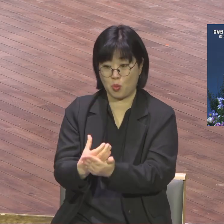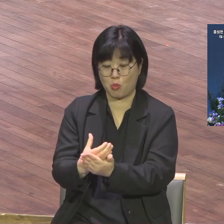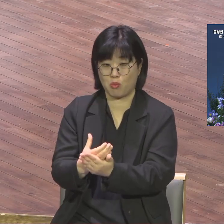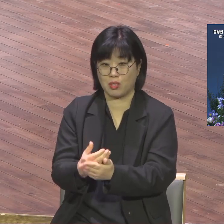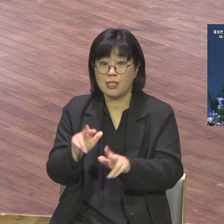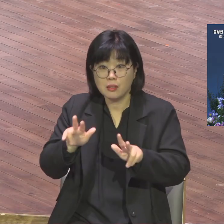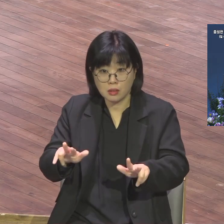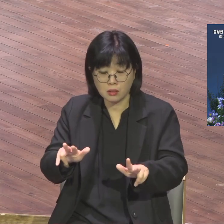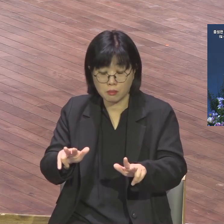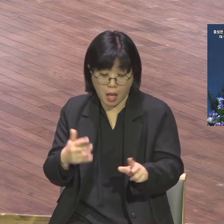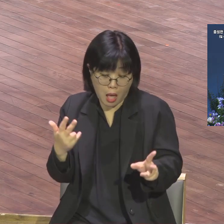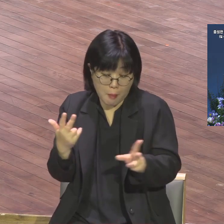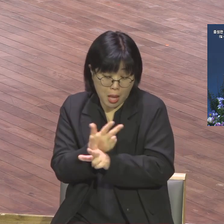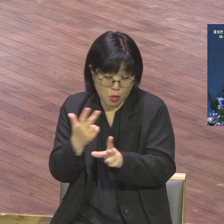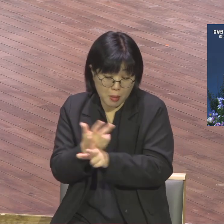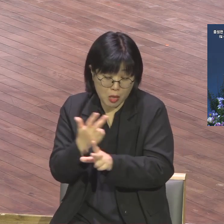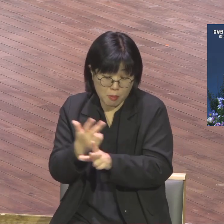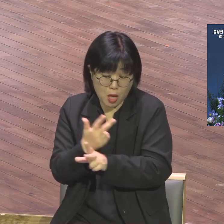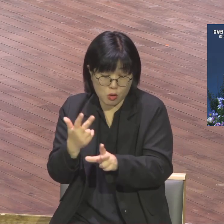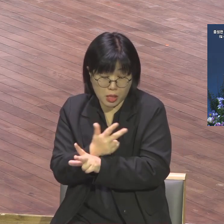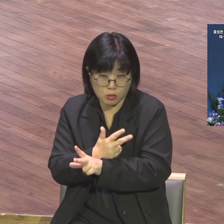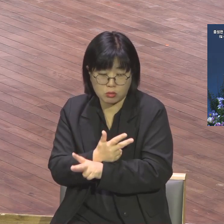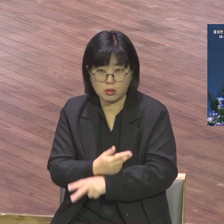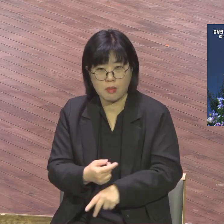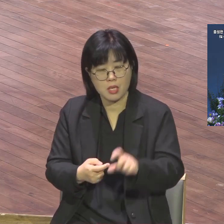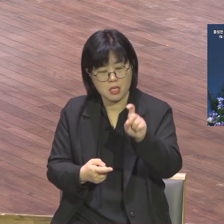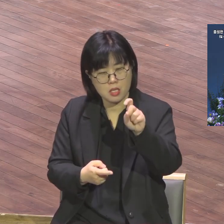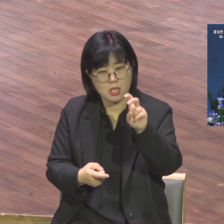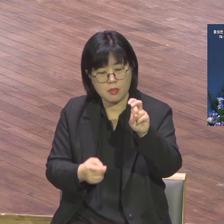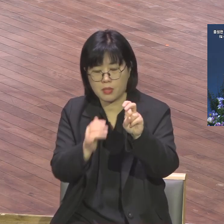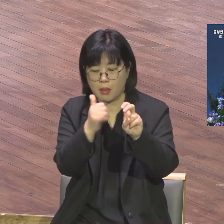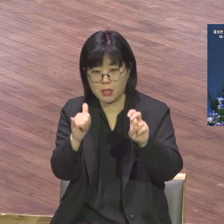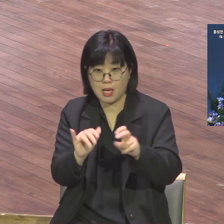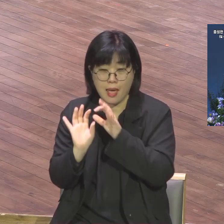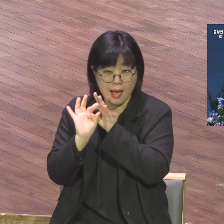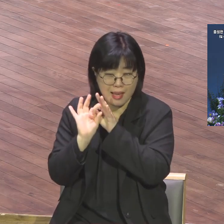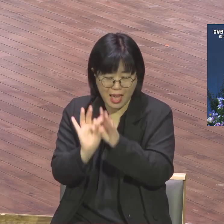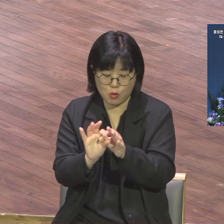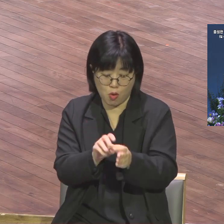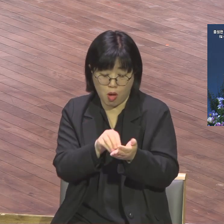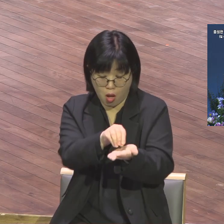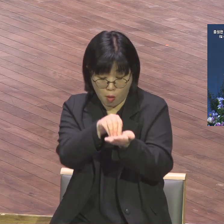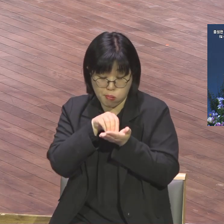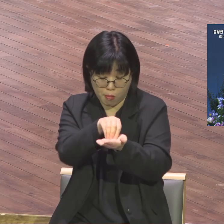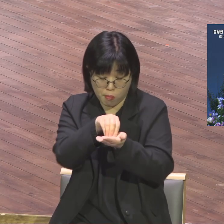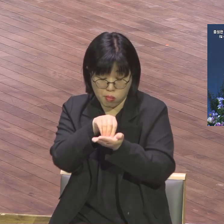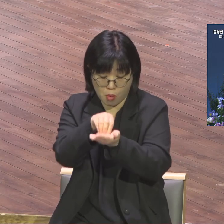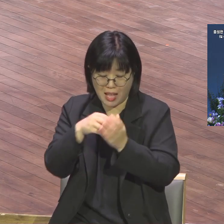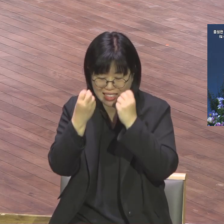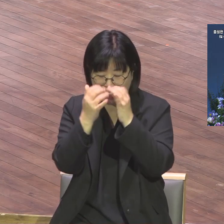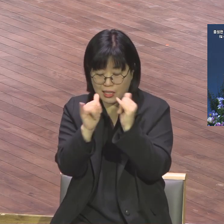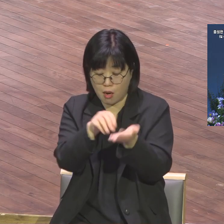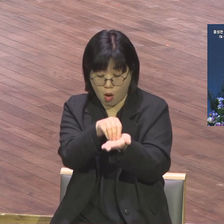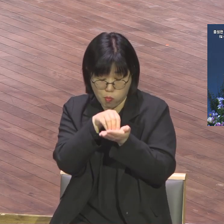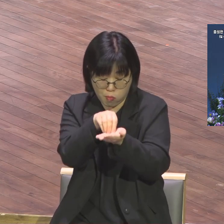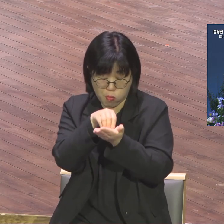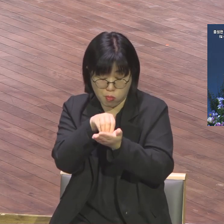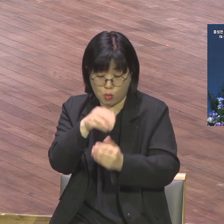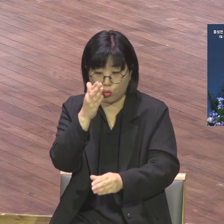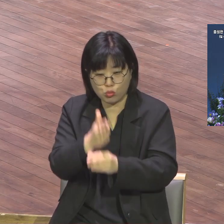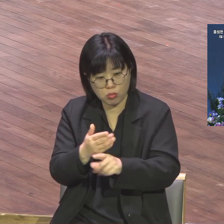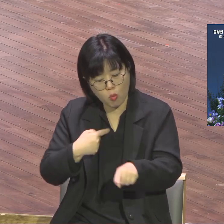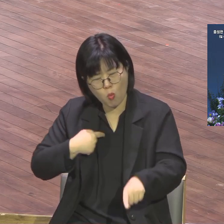한다. 그것은 성도님들이 현장에서 복음을 증거하고 있다는, 영적 움직이고 있다는